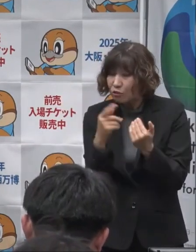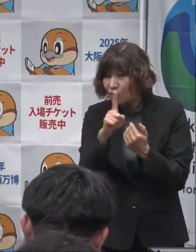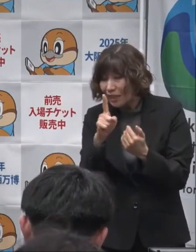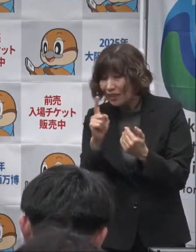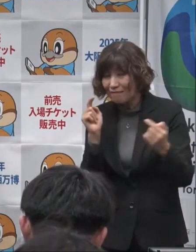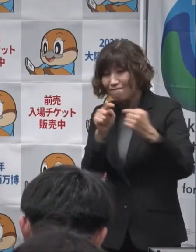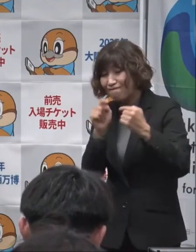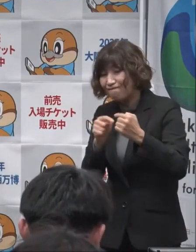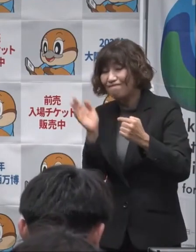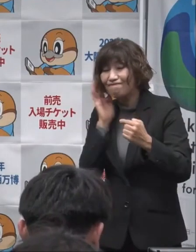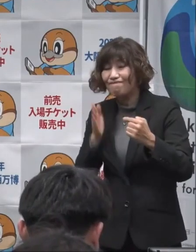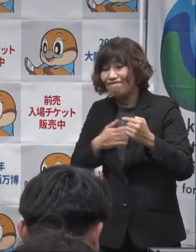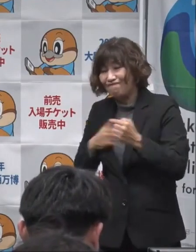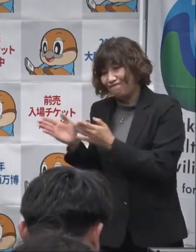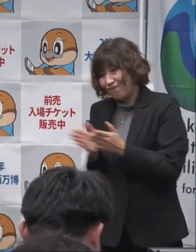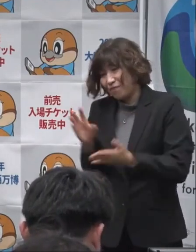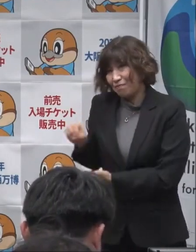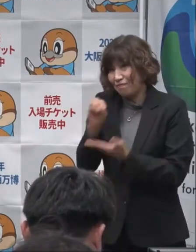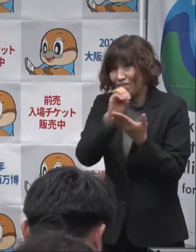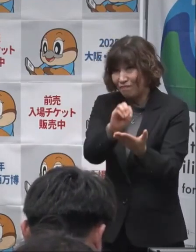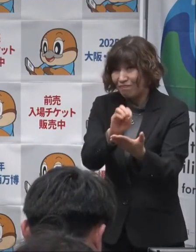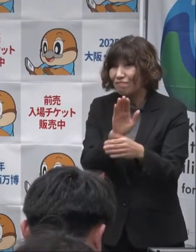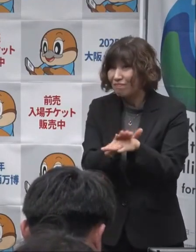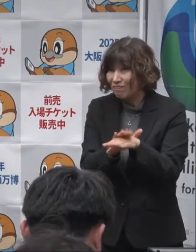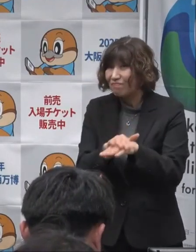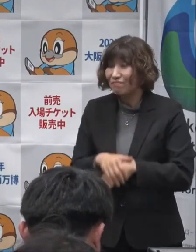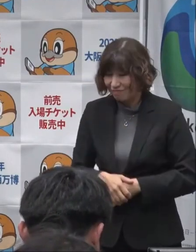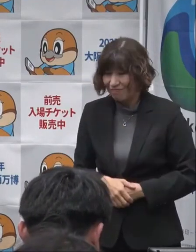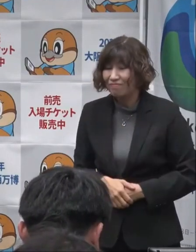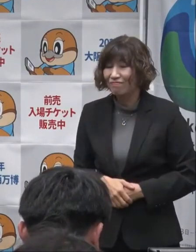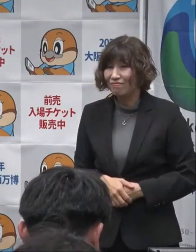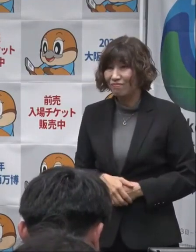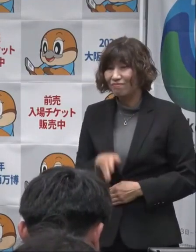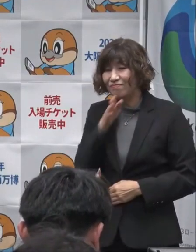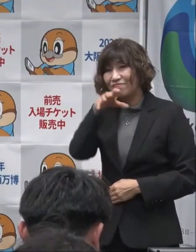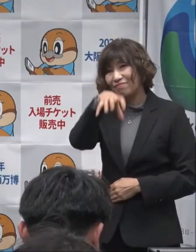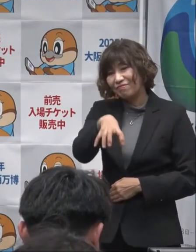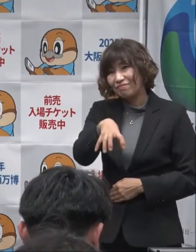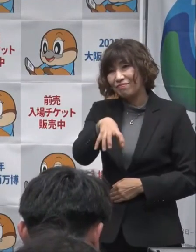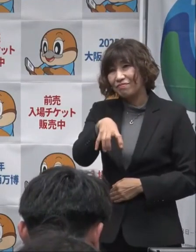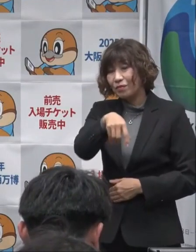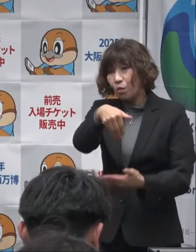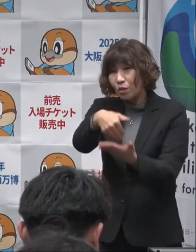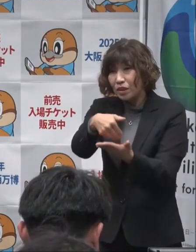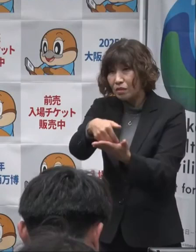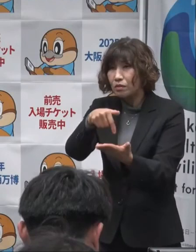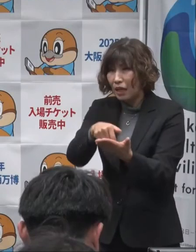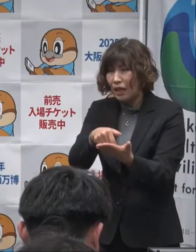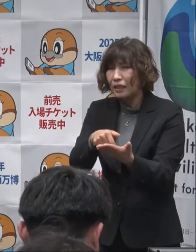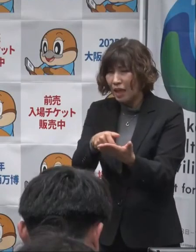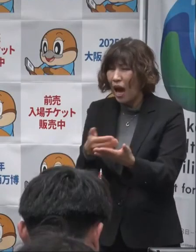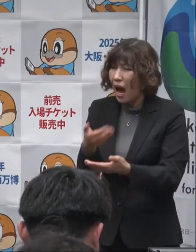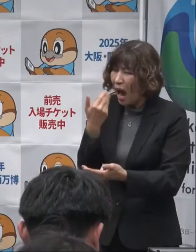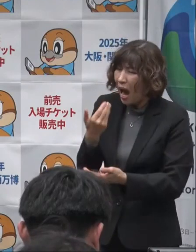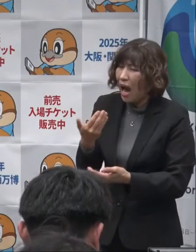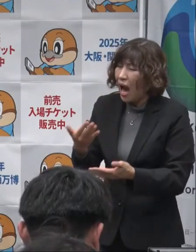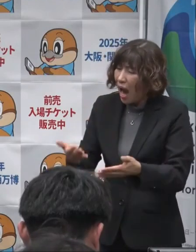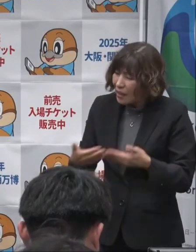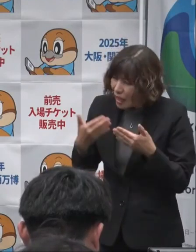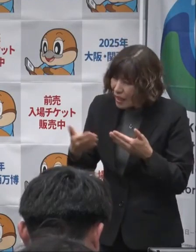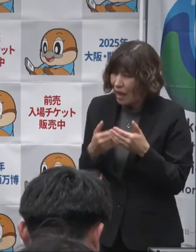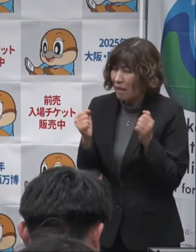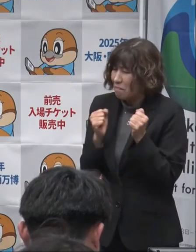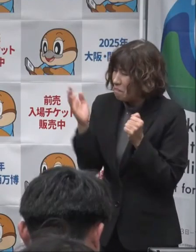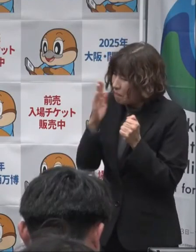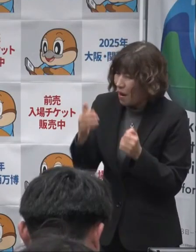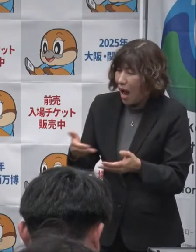。またその他の支援として、まあ、現地のニーズとして、やはりなかなか暖かい食事が食べれない、そして非常に寒い